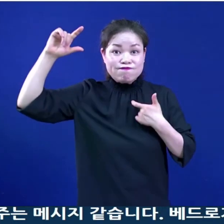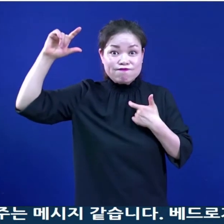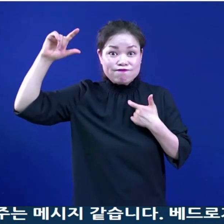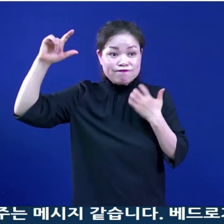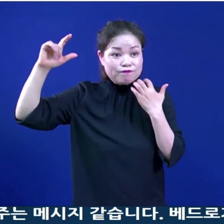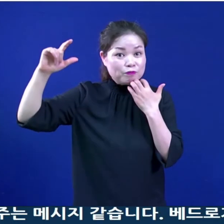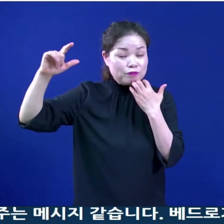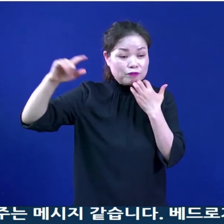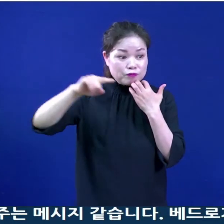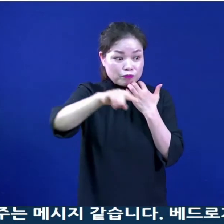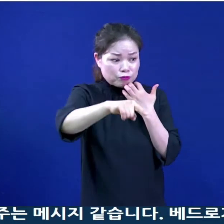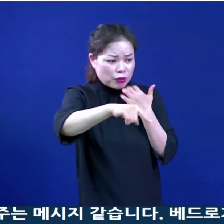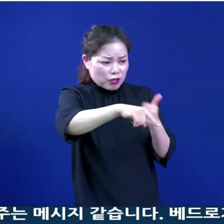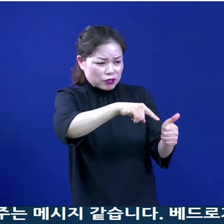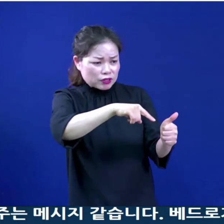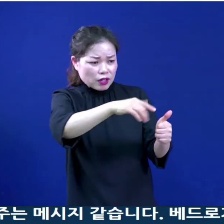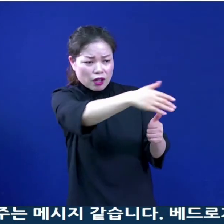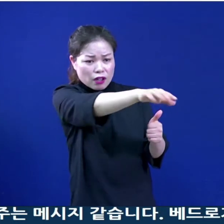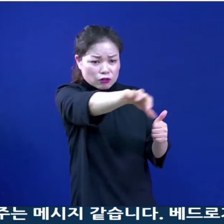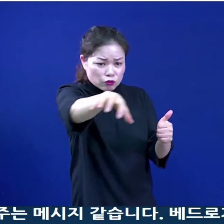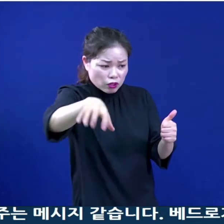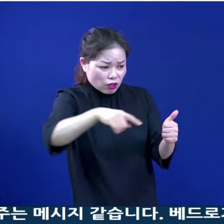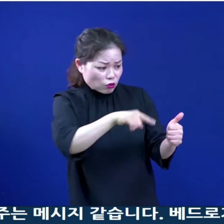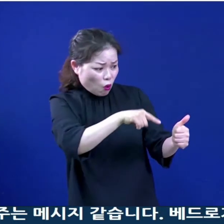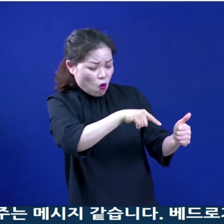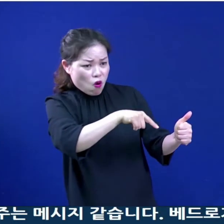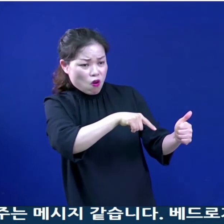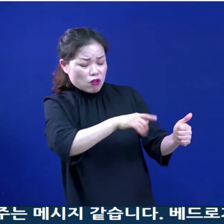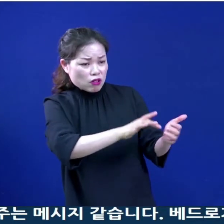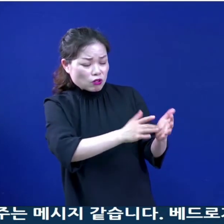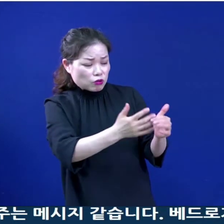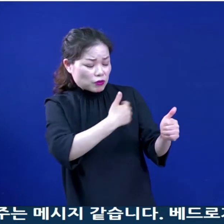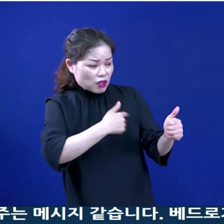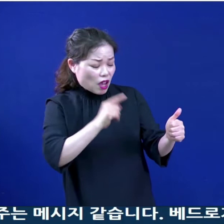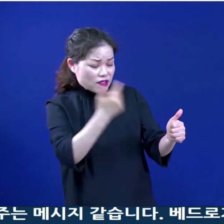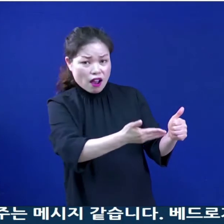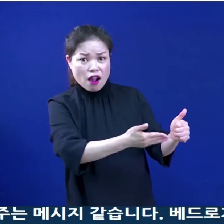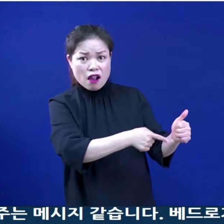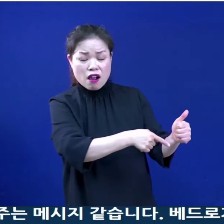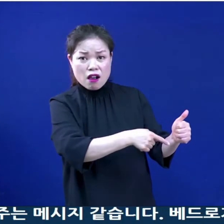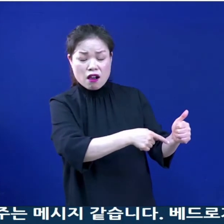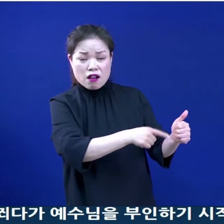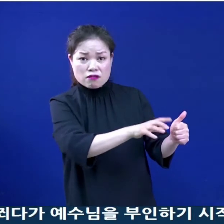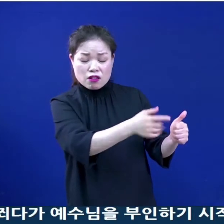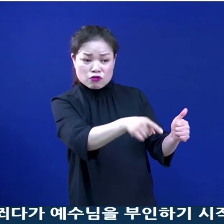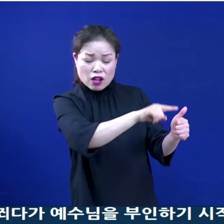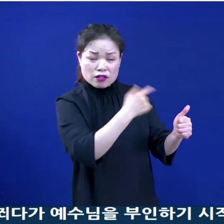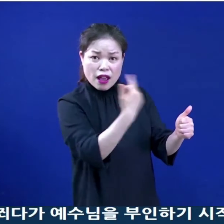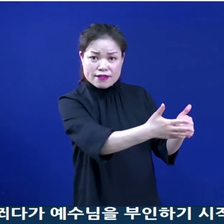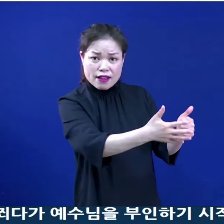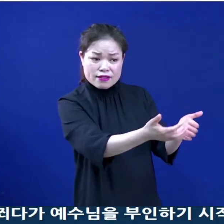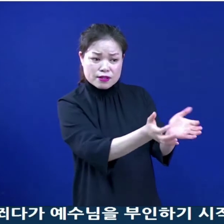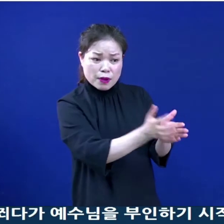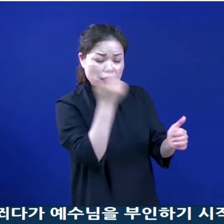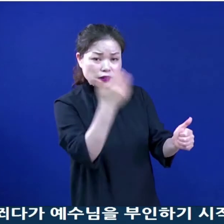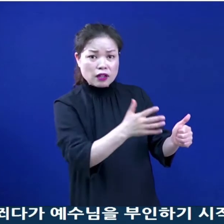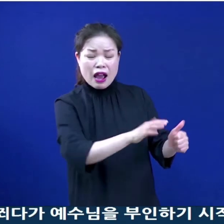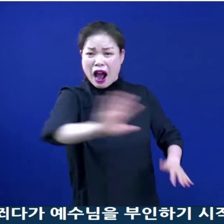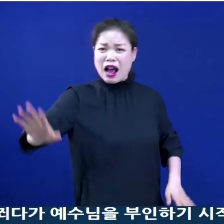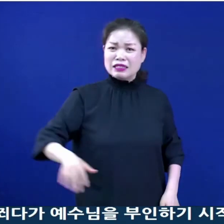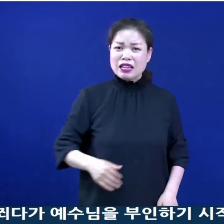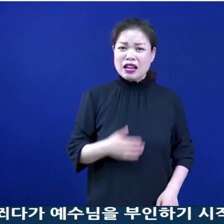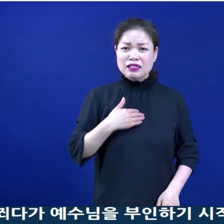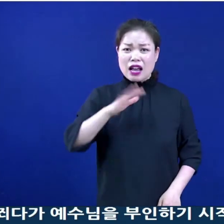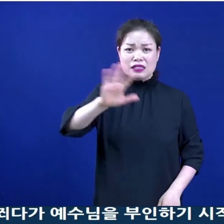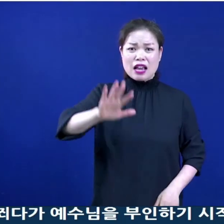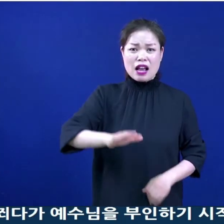드러나니까 그를 한 사람이 네가 예수님의 제자 아니냐, 예수님 편 아니냐, 같은 도당 아니냐 그랬더니 아니다